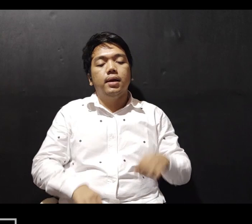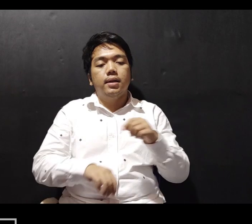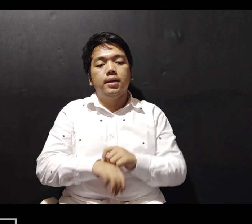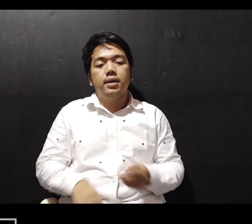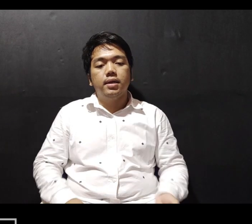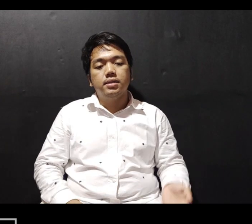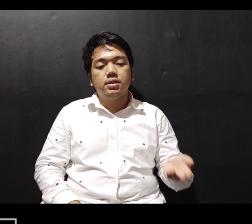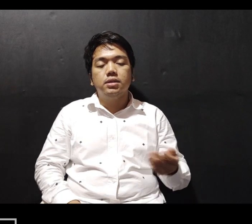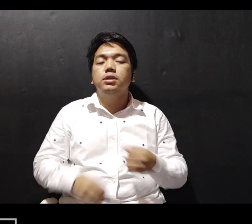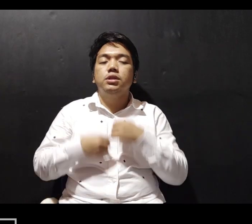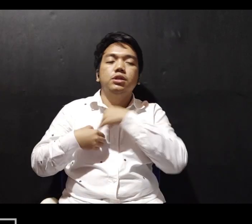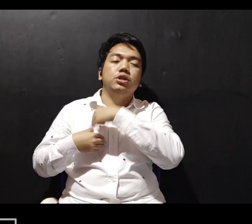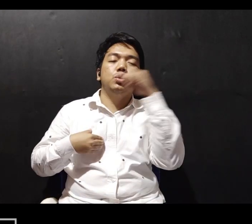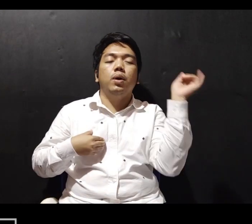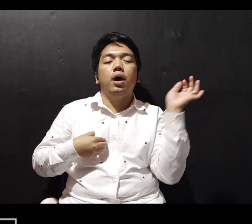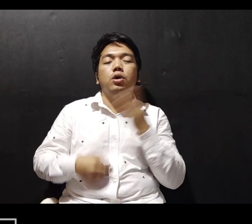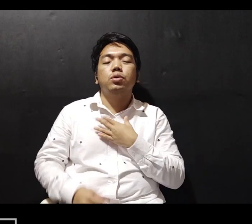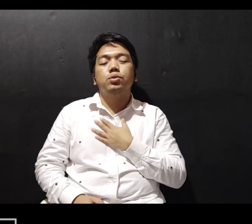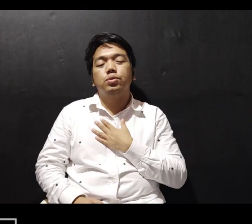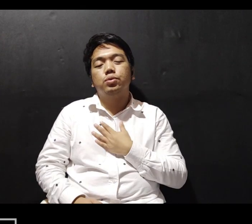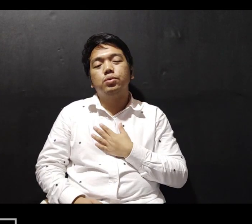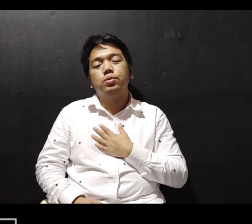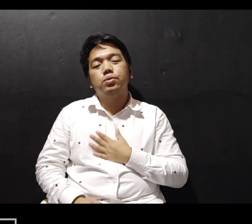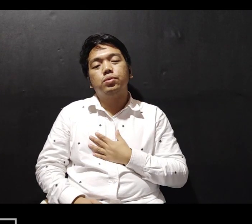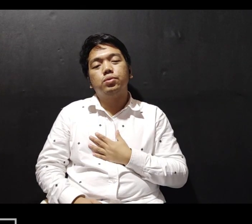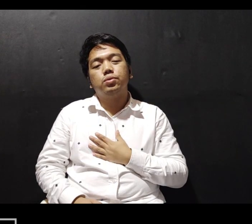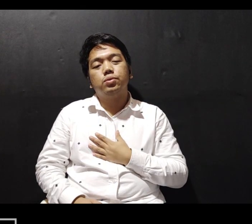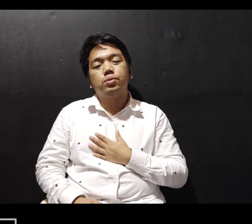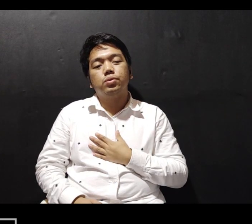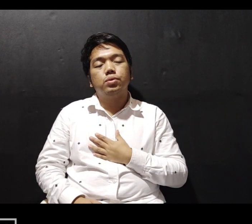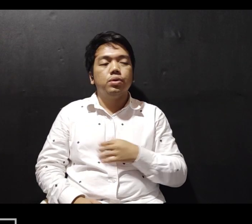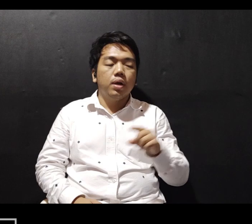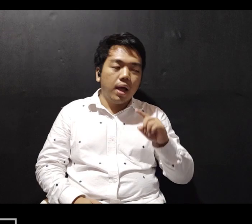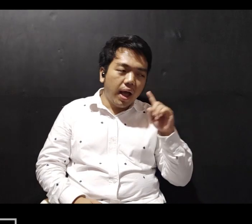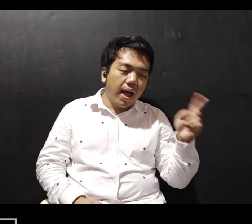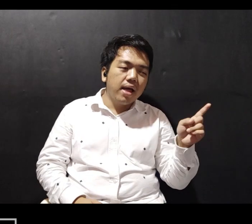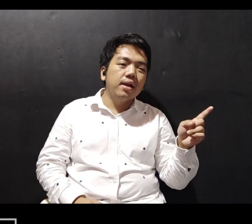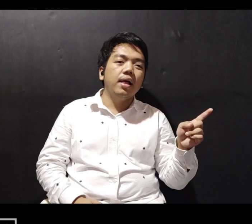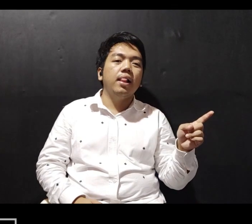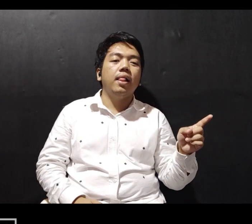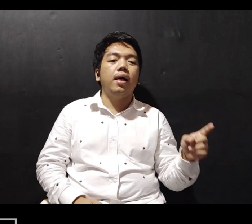Kekuatan, jadikan ini doamu. Katakan ini dengan iman di mana engkau berada.